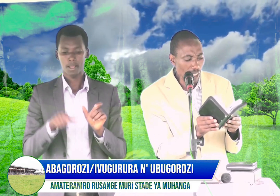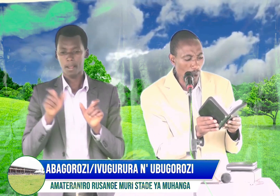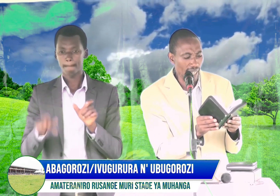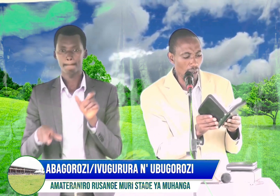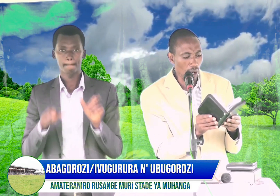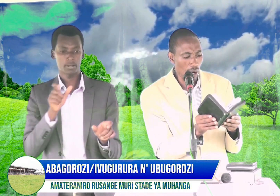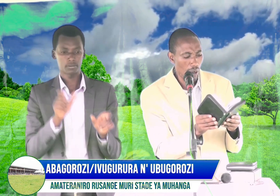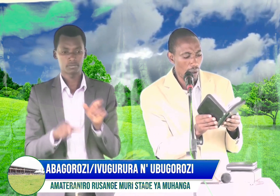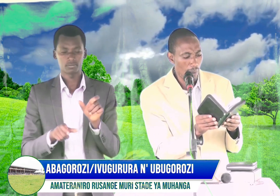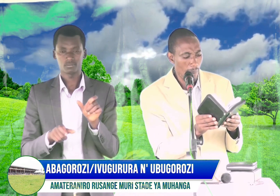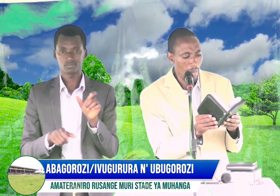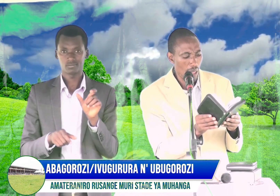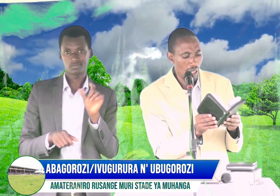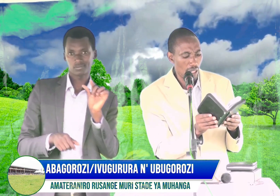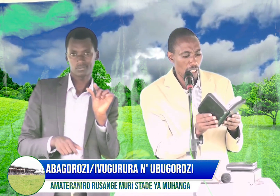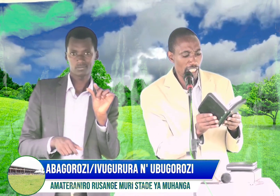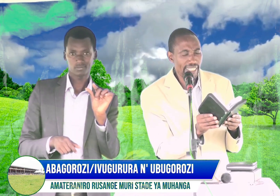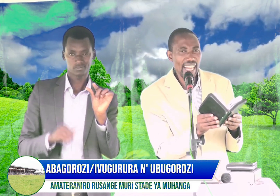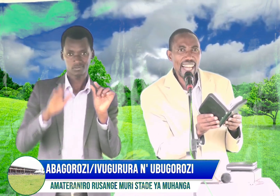Barabwirwaga ngo